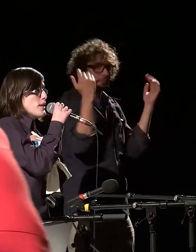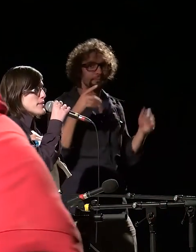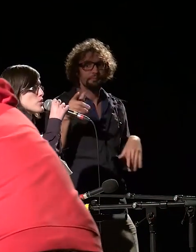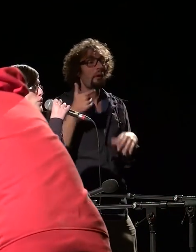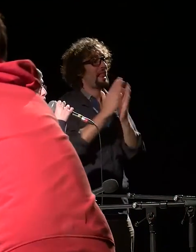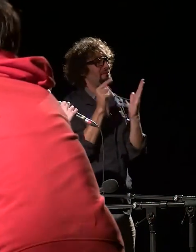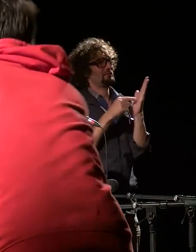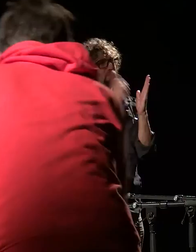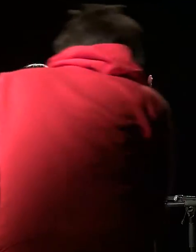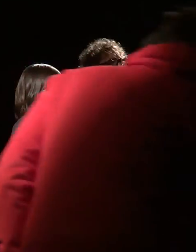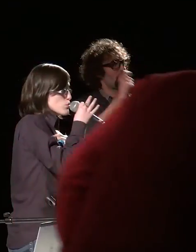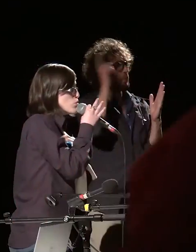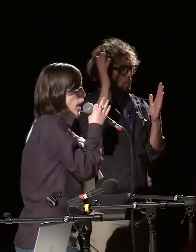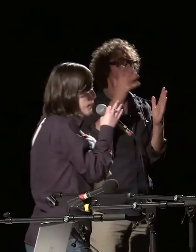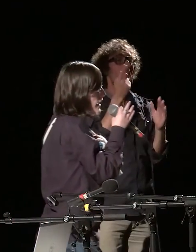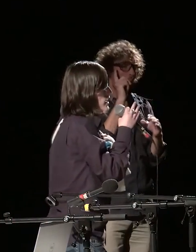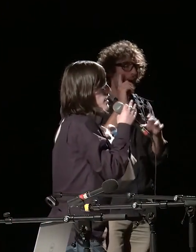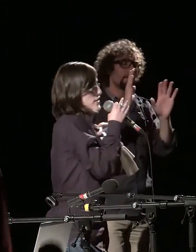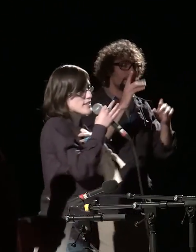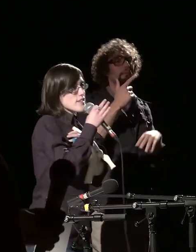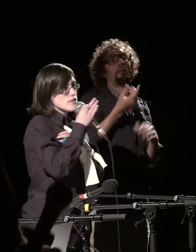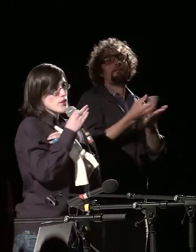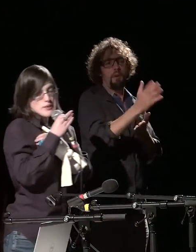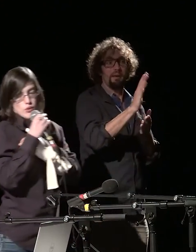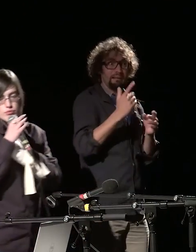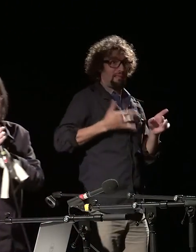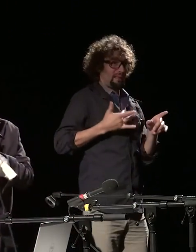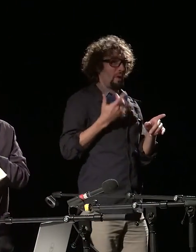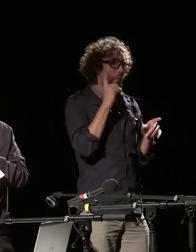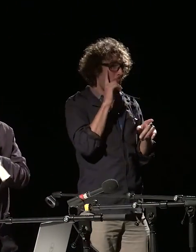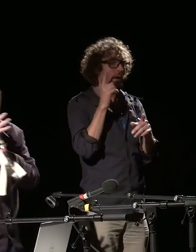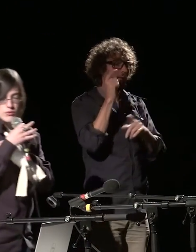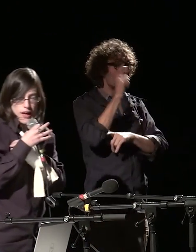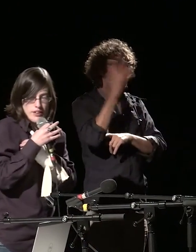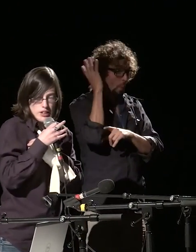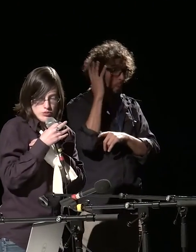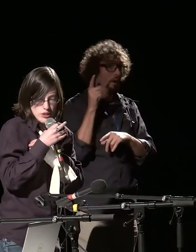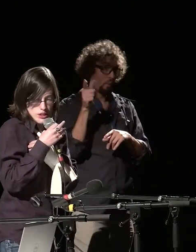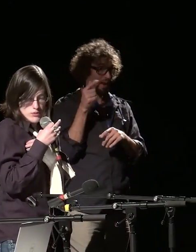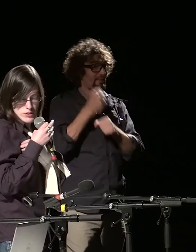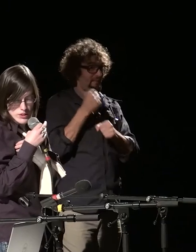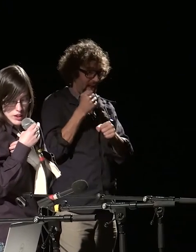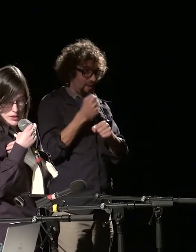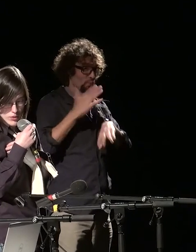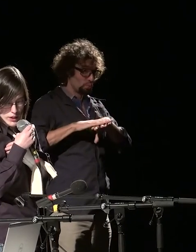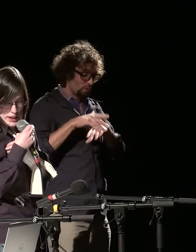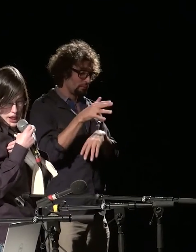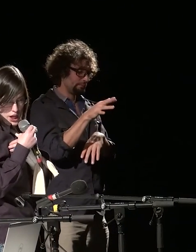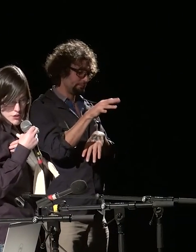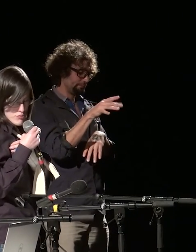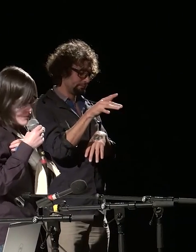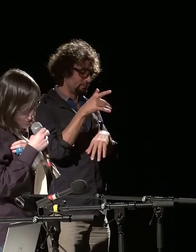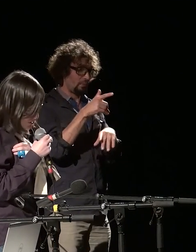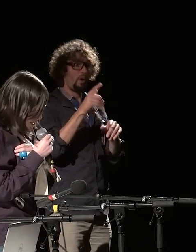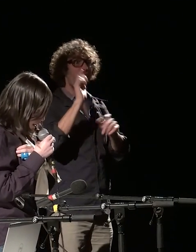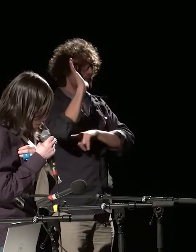livre génial parce que, en fait, il faut savoir que donc du coup, après, enfin c'est intéressant de savoir ça parce que Foucault, en fait, a travaillé sur